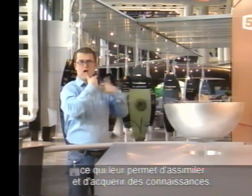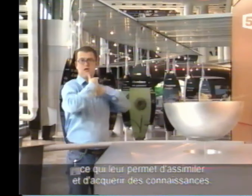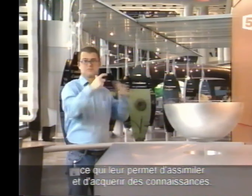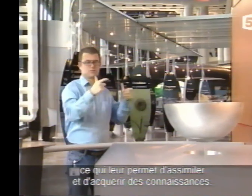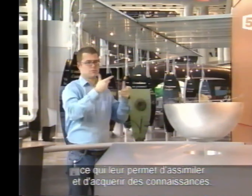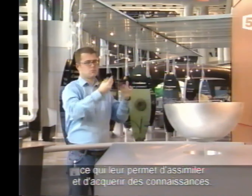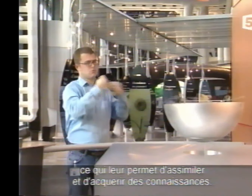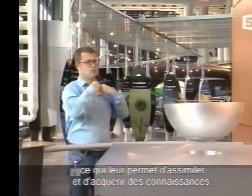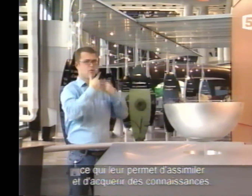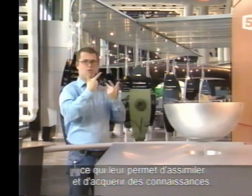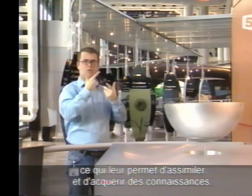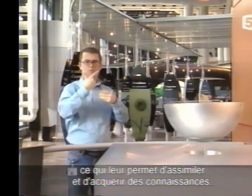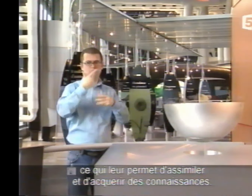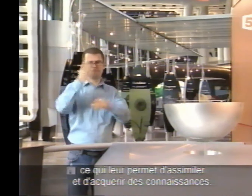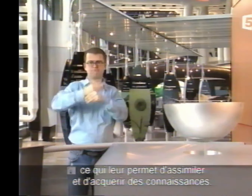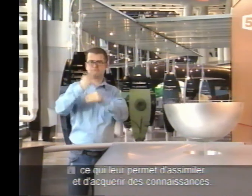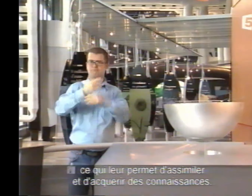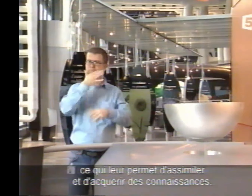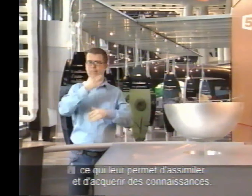d'assimiler et de vraiment acquérir des connaissances.